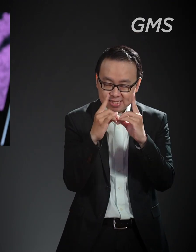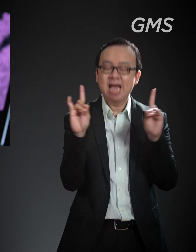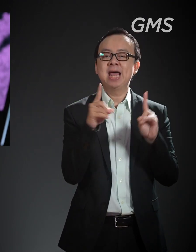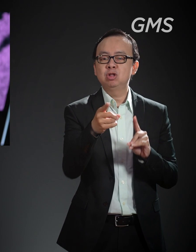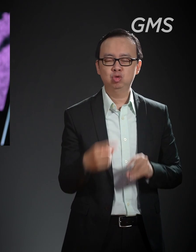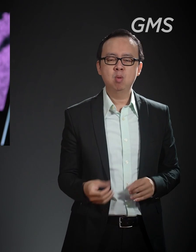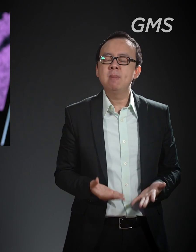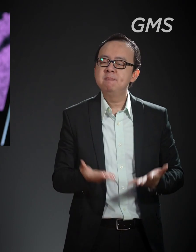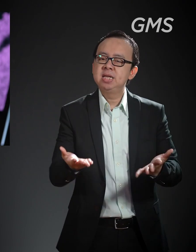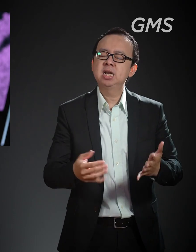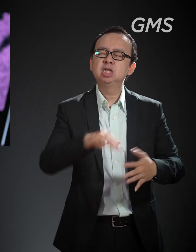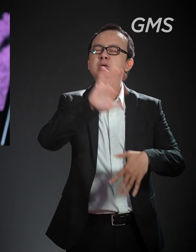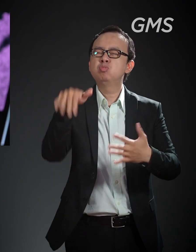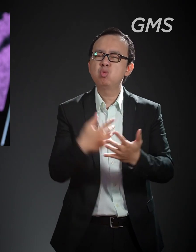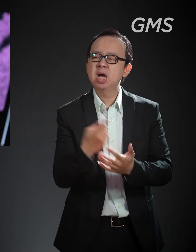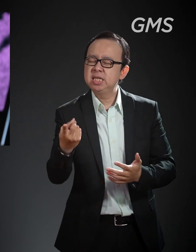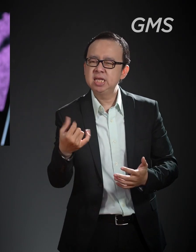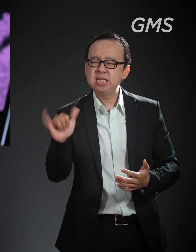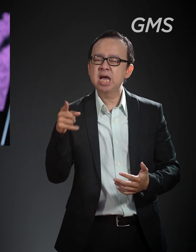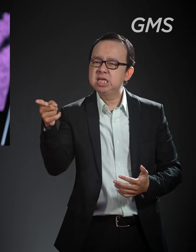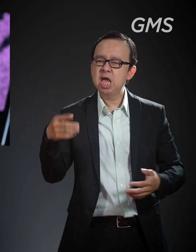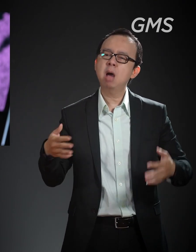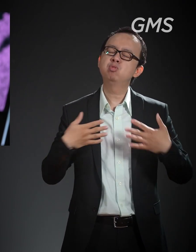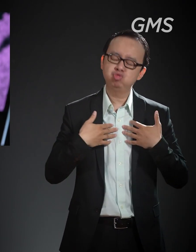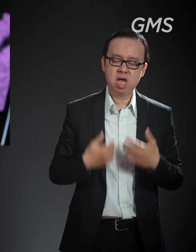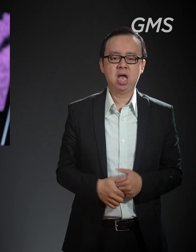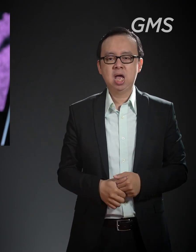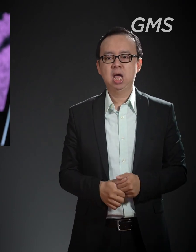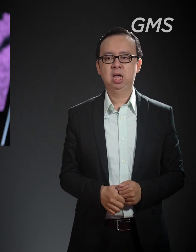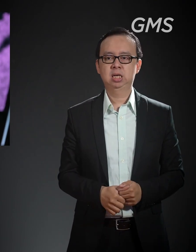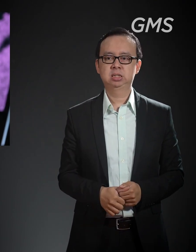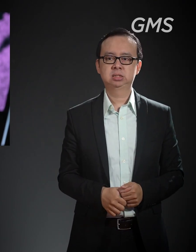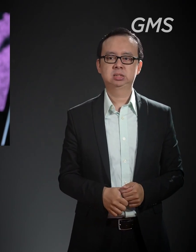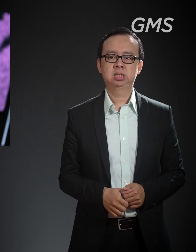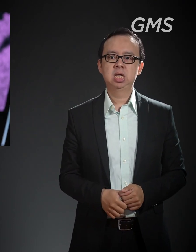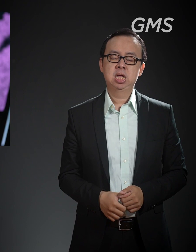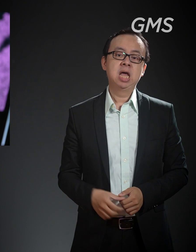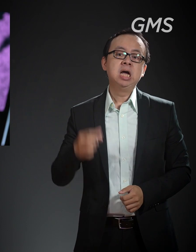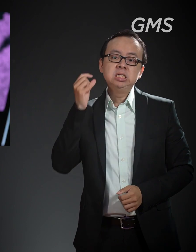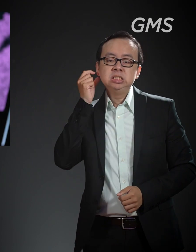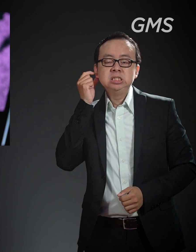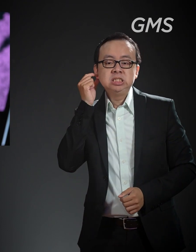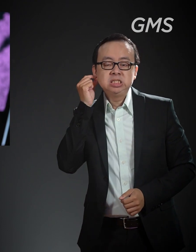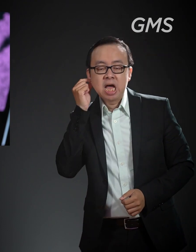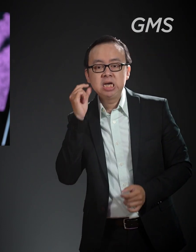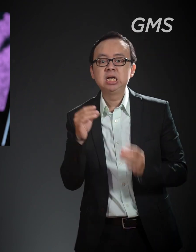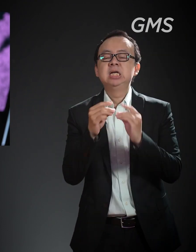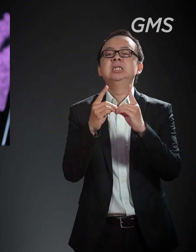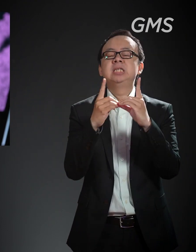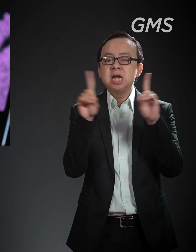Dia bukan hanya memberikan menurut kemampuan, tapi janda itu memberikan melampaui kemampuan.